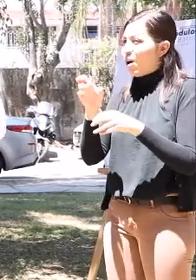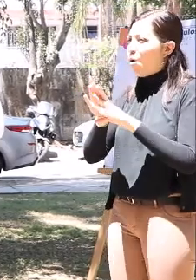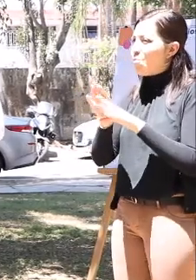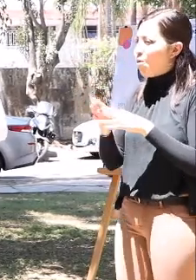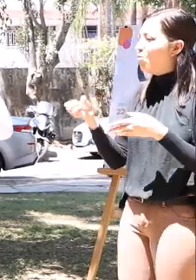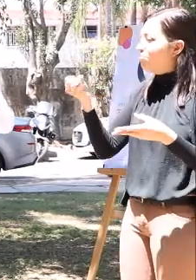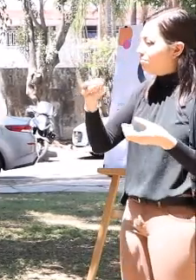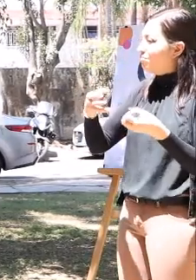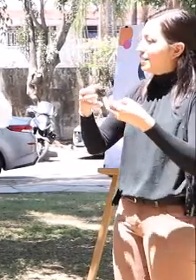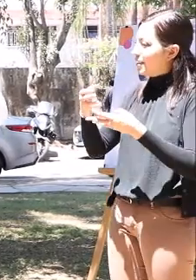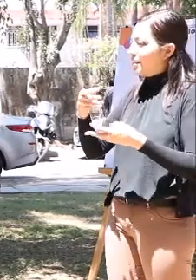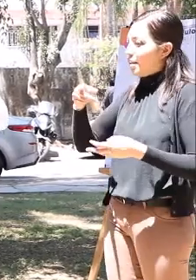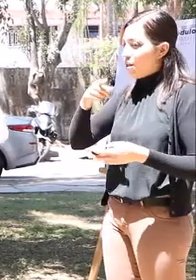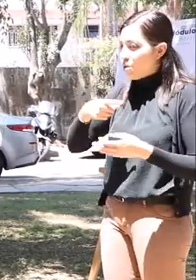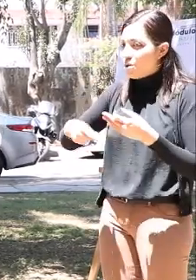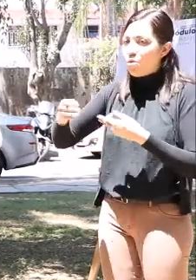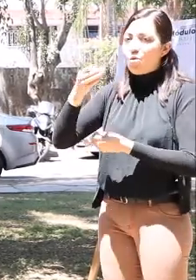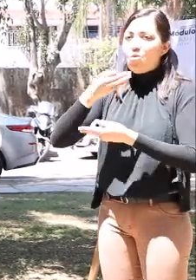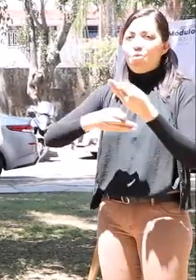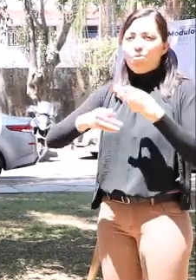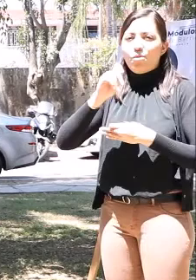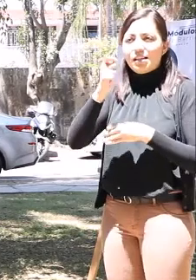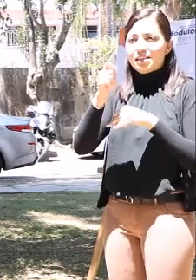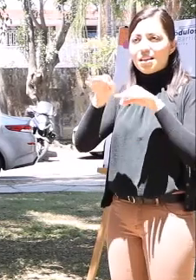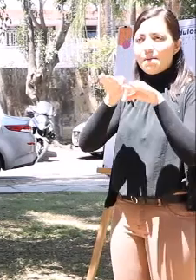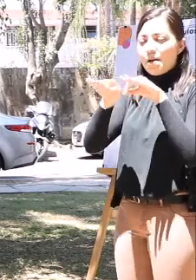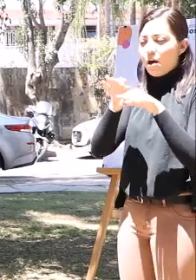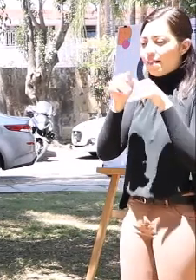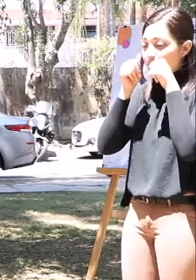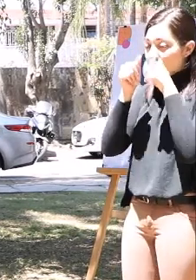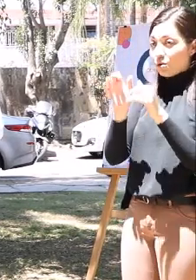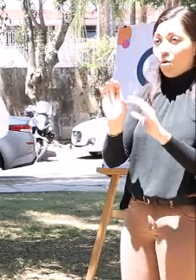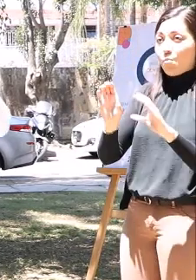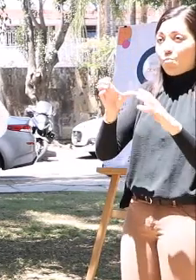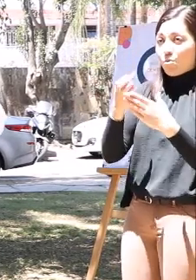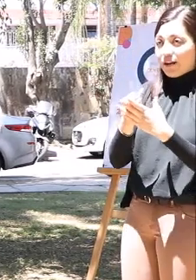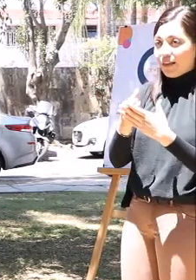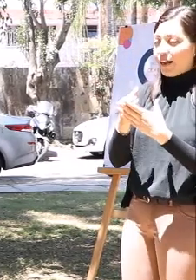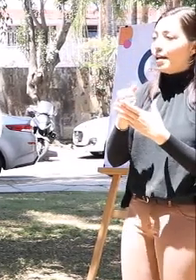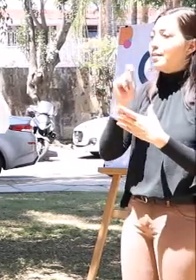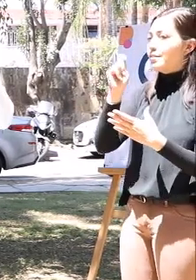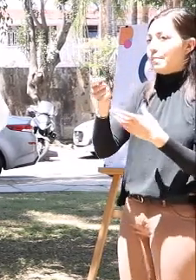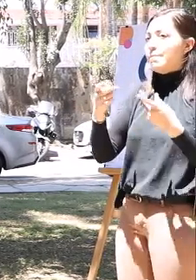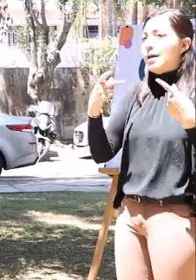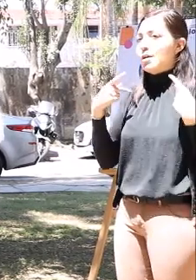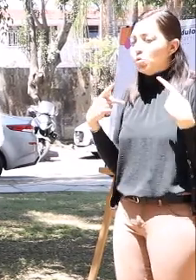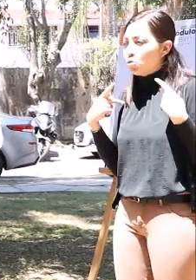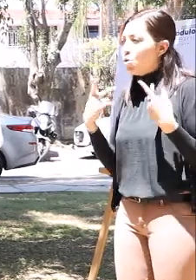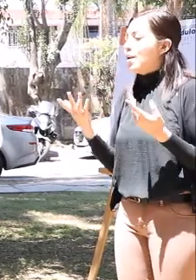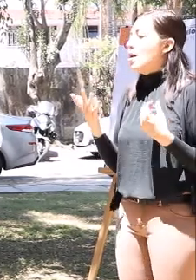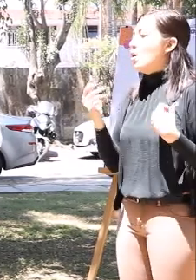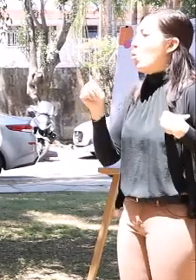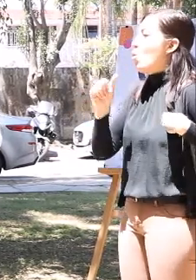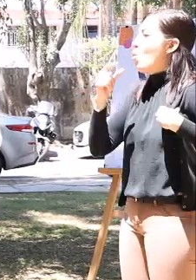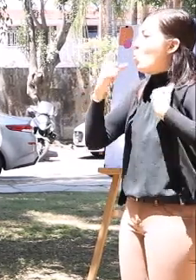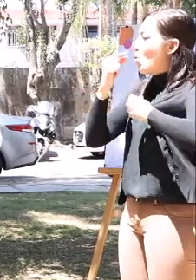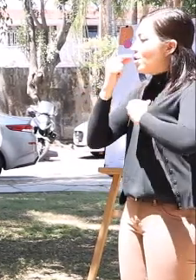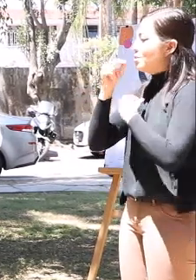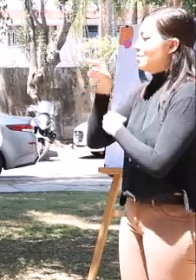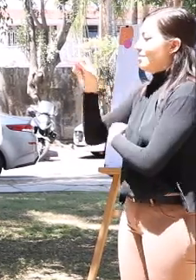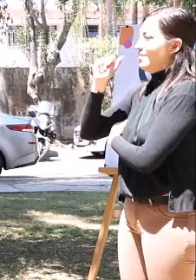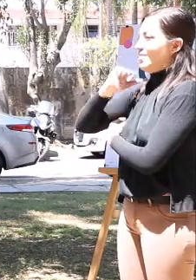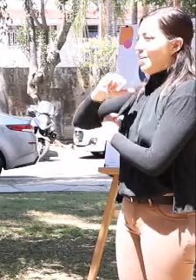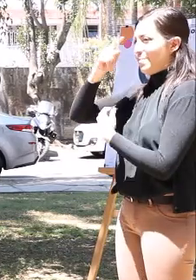comunidad ya decíamos todo lo que es el trabajo comunitario de prevención, ciudadanos, por supuesto con policías y promotores de la